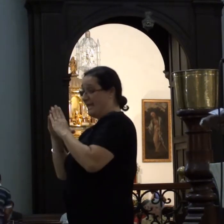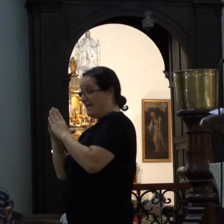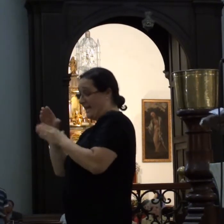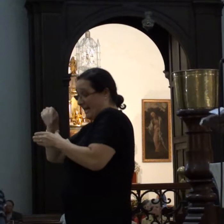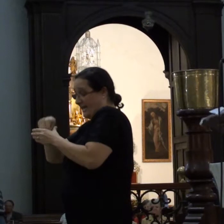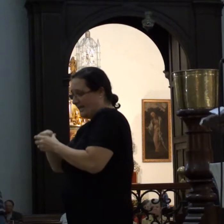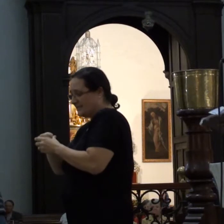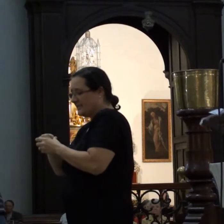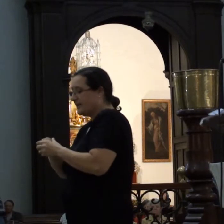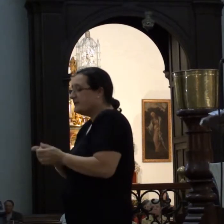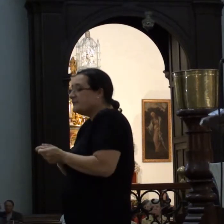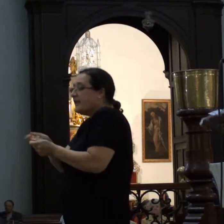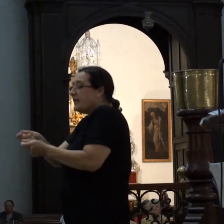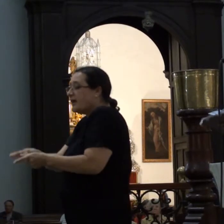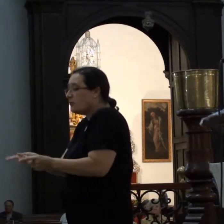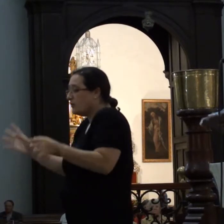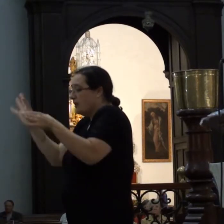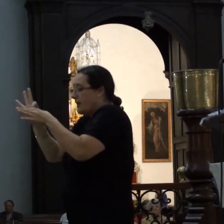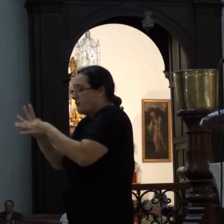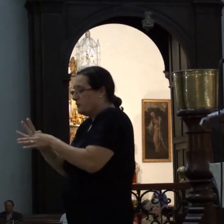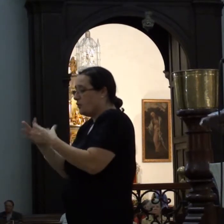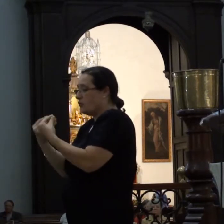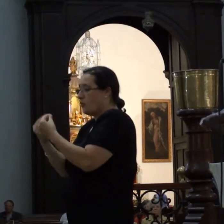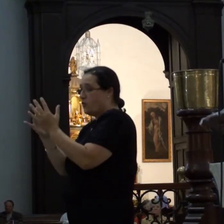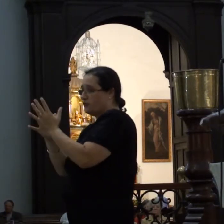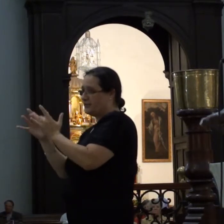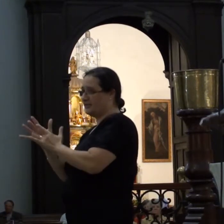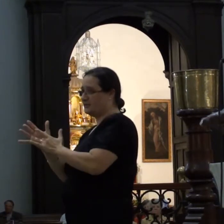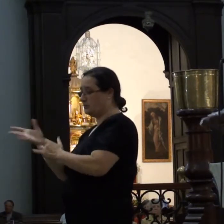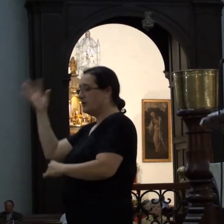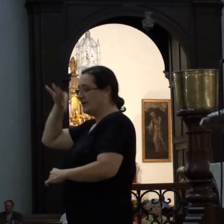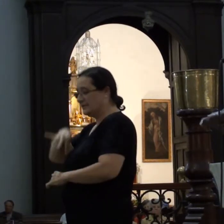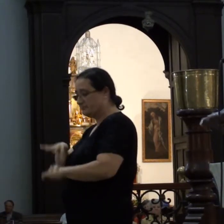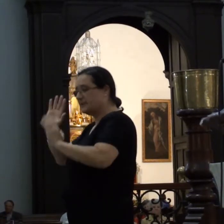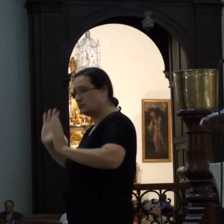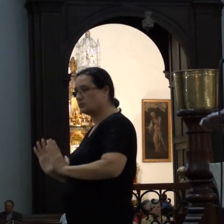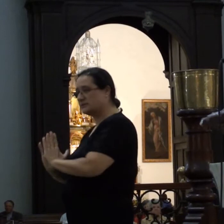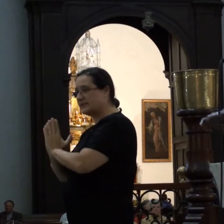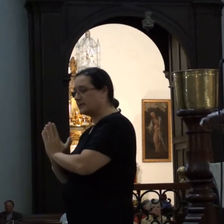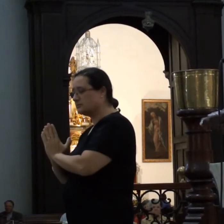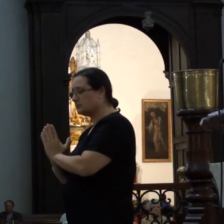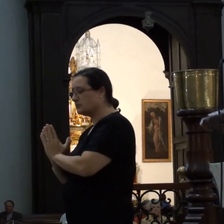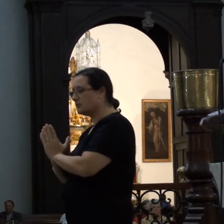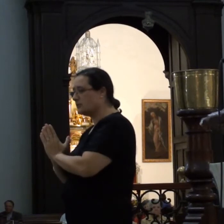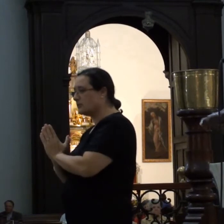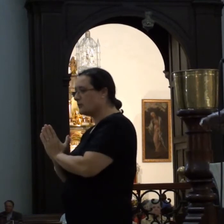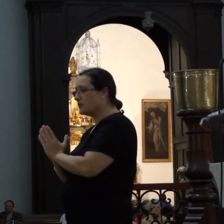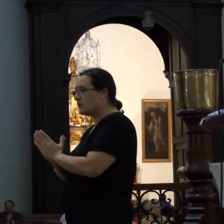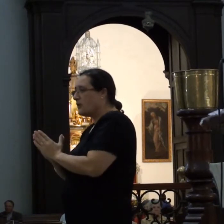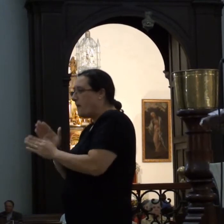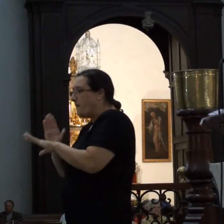se han depositado la Comunión con Cristo es decir el espíritu santo arras de la